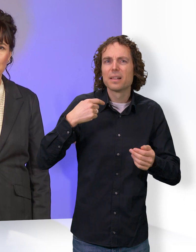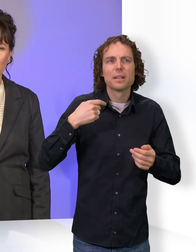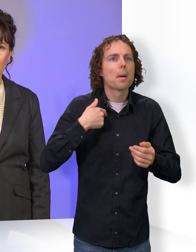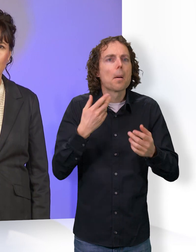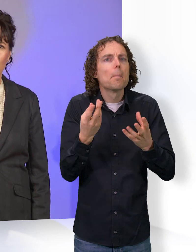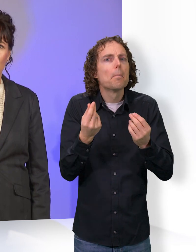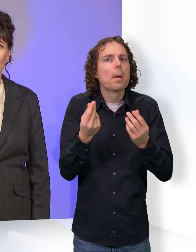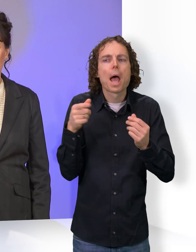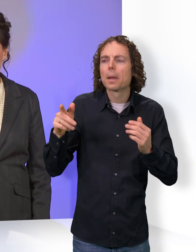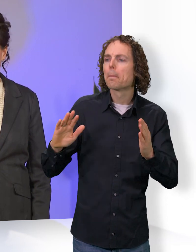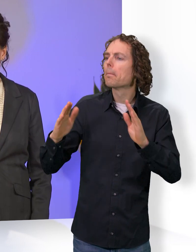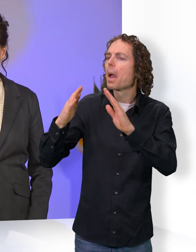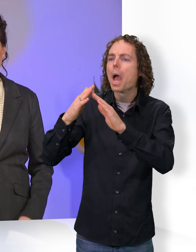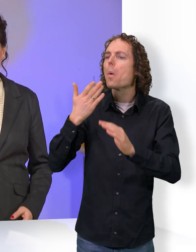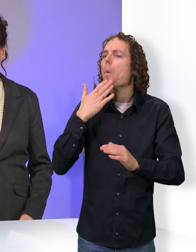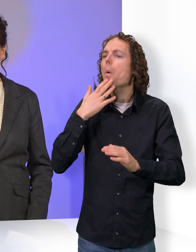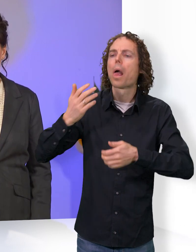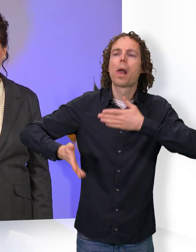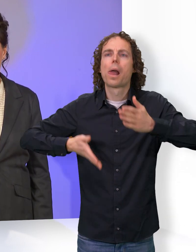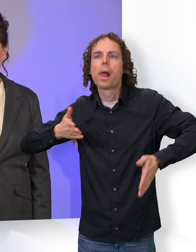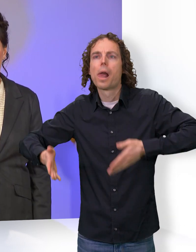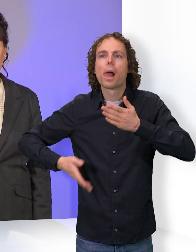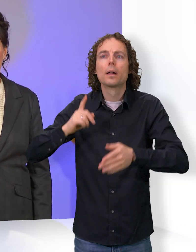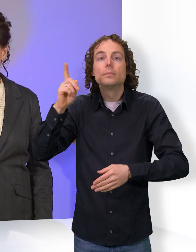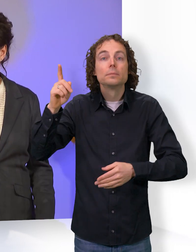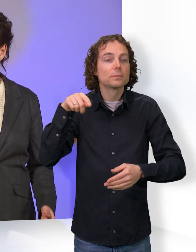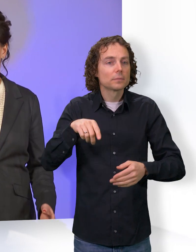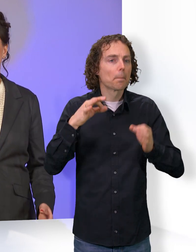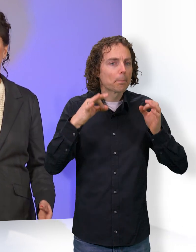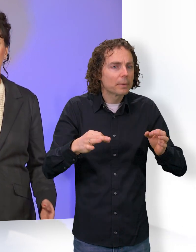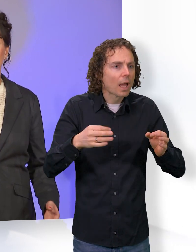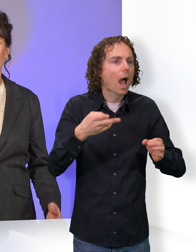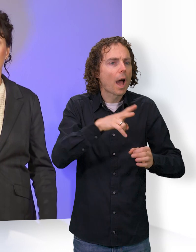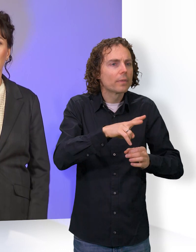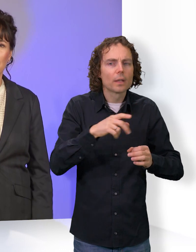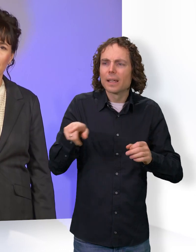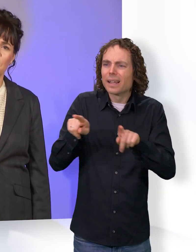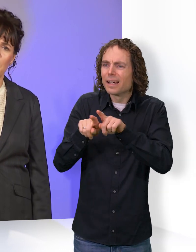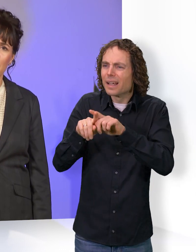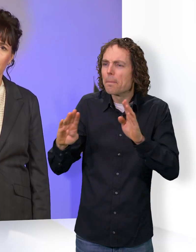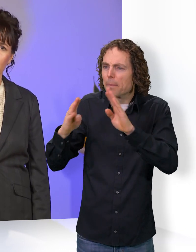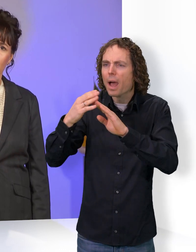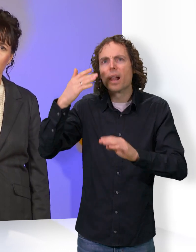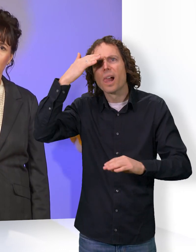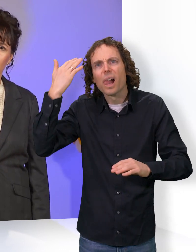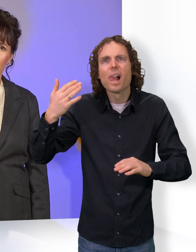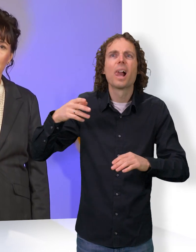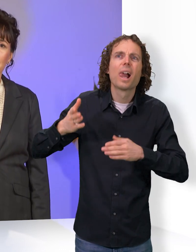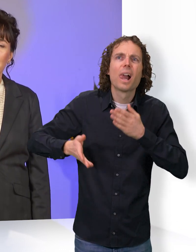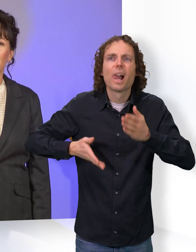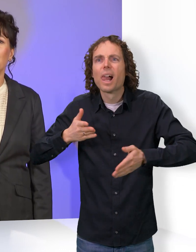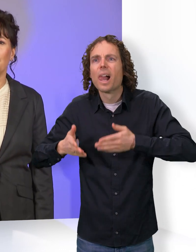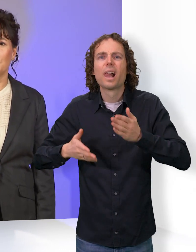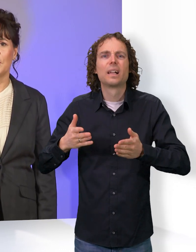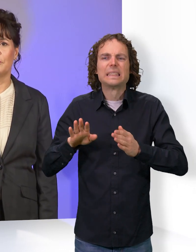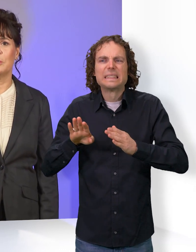nicht beim Joggen und manchmal fühlt sich der gleiche Berg an, als wäre er plötzlich steiler und länger als beim letzten Mal.